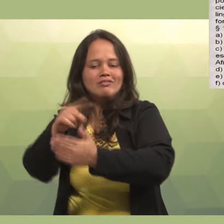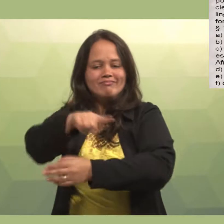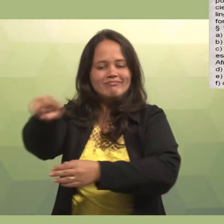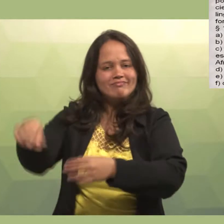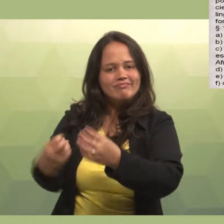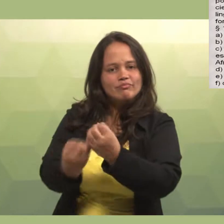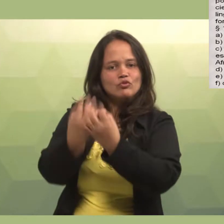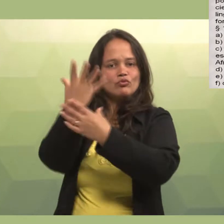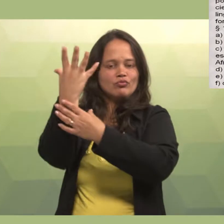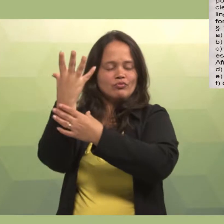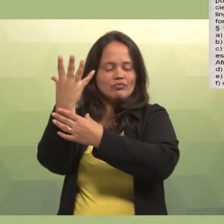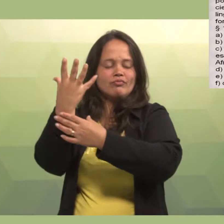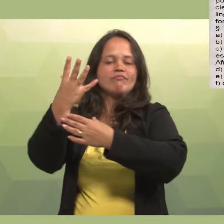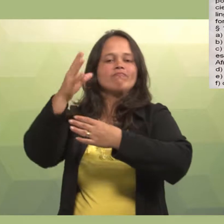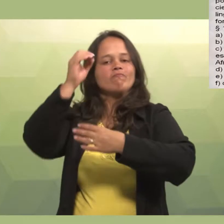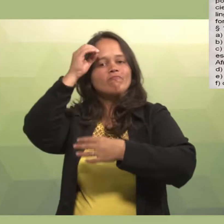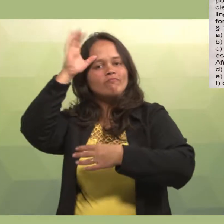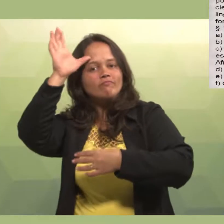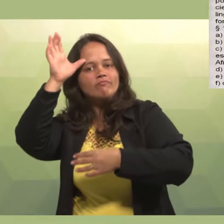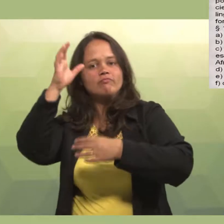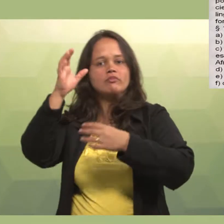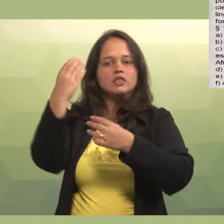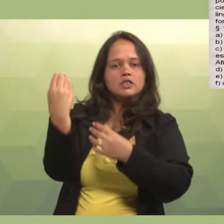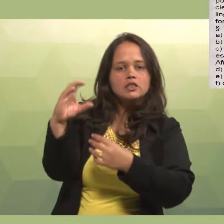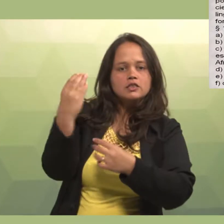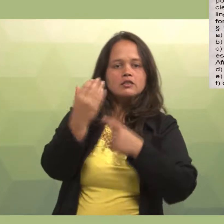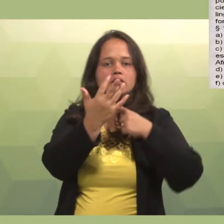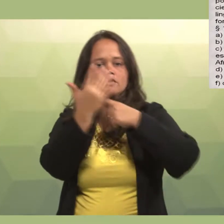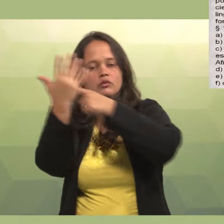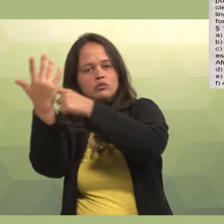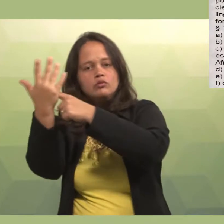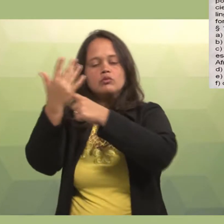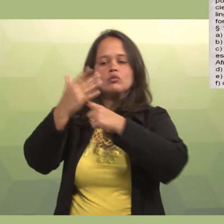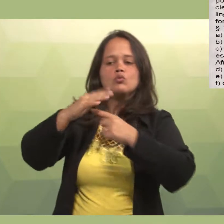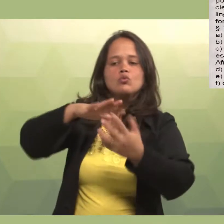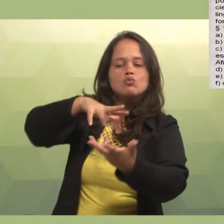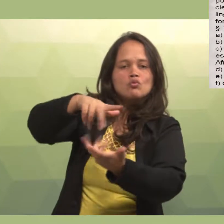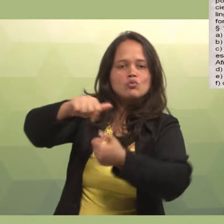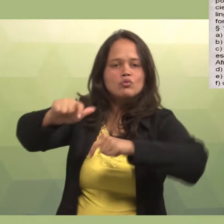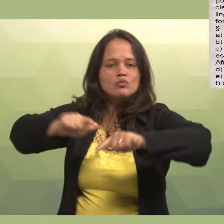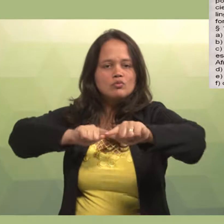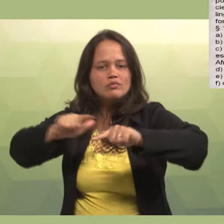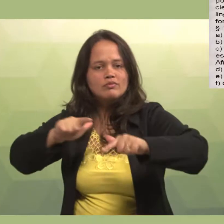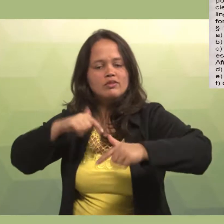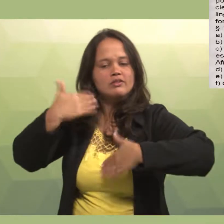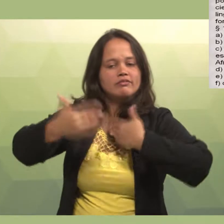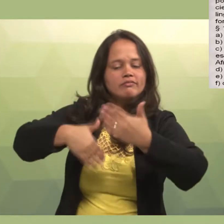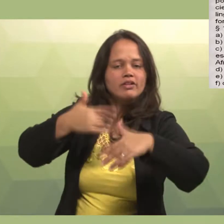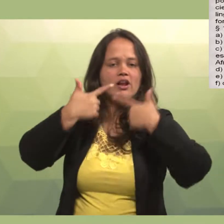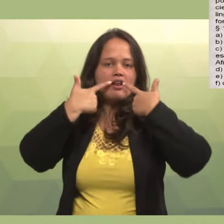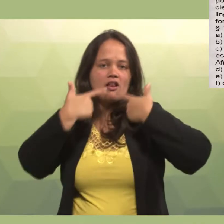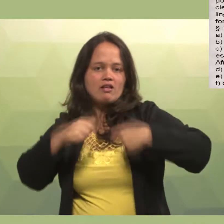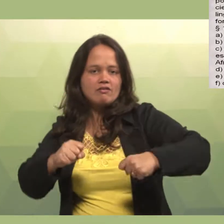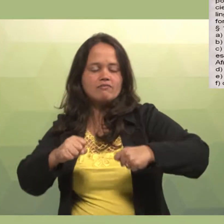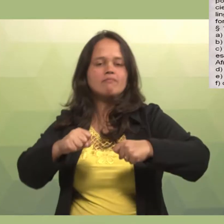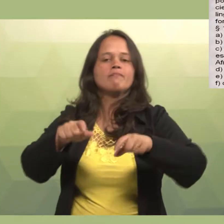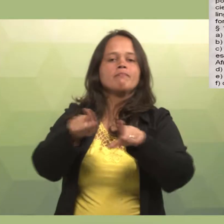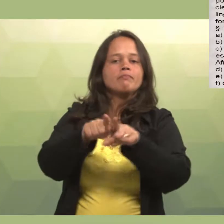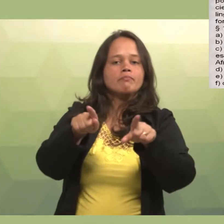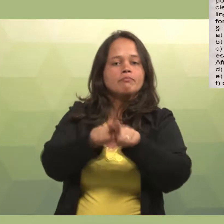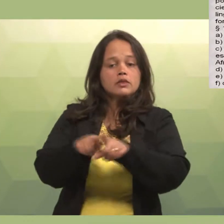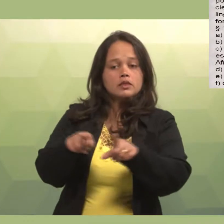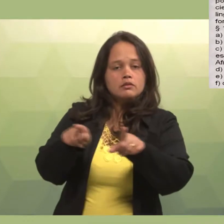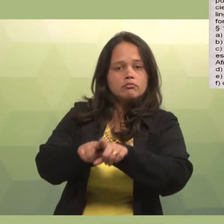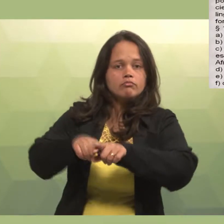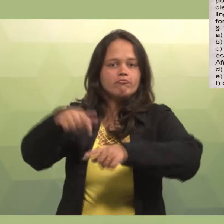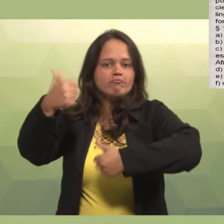do trabalho, no desenvolvimento das linguagens, nas atividades desportivas e corporais, na